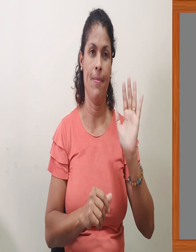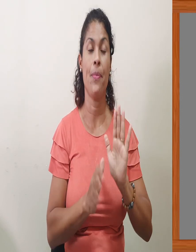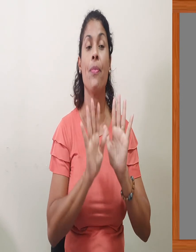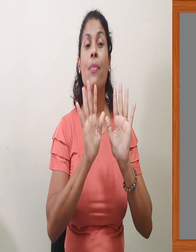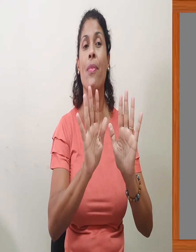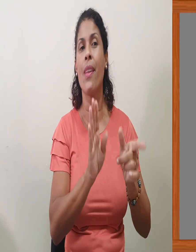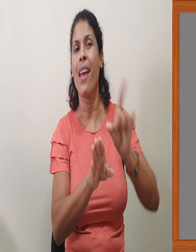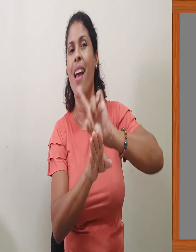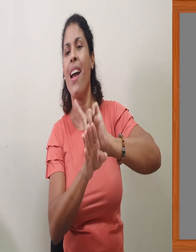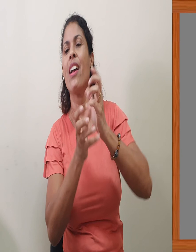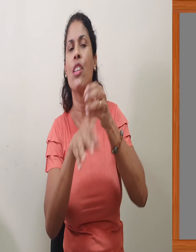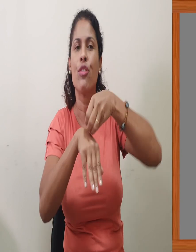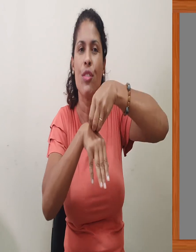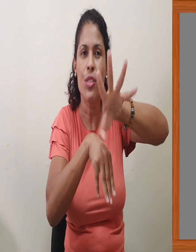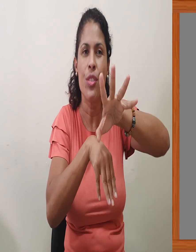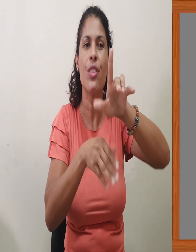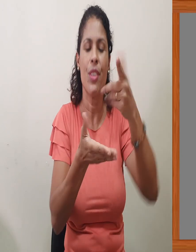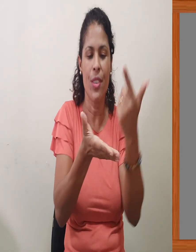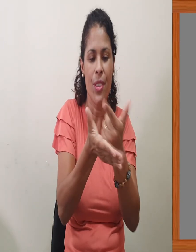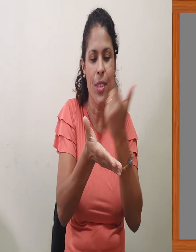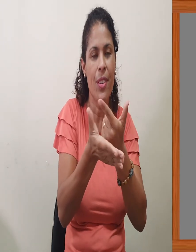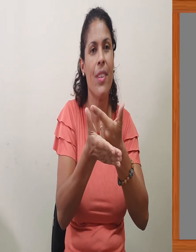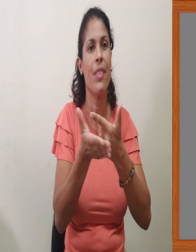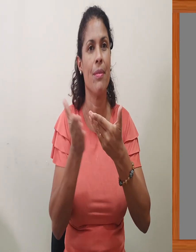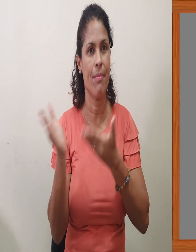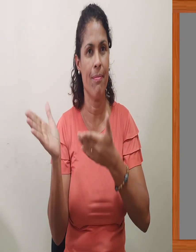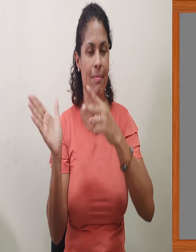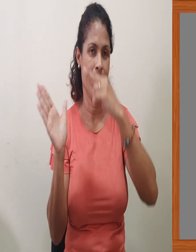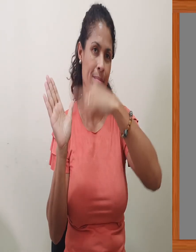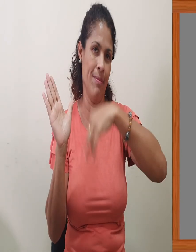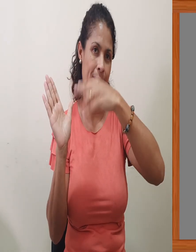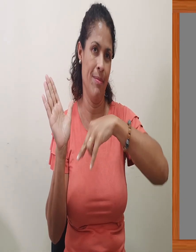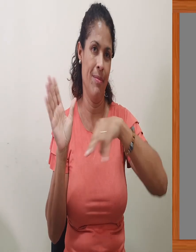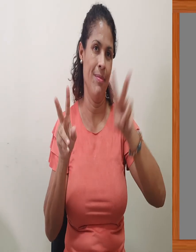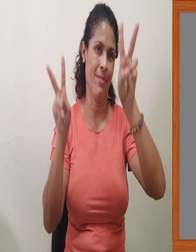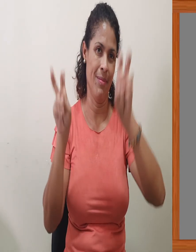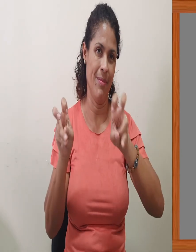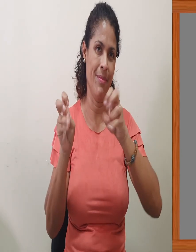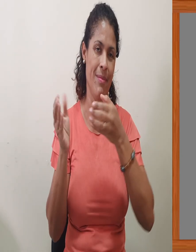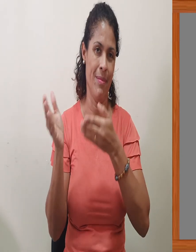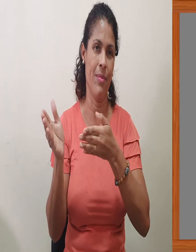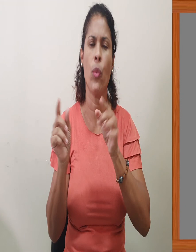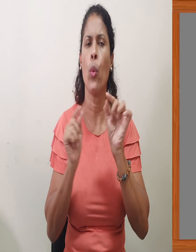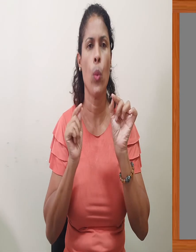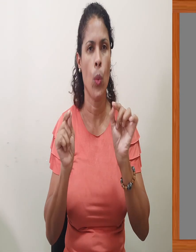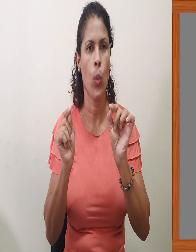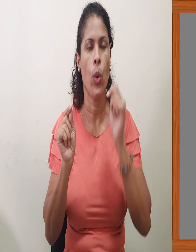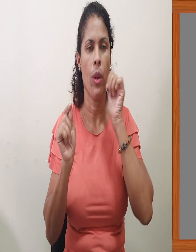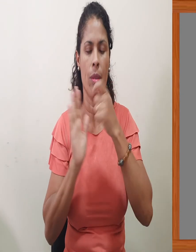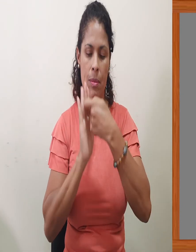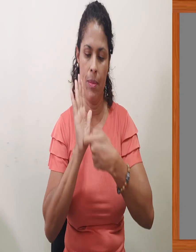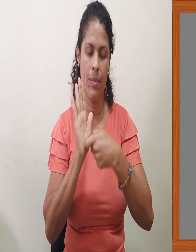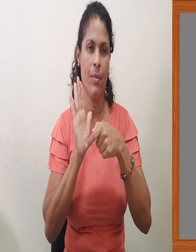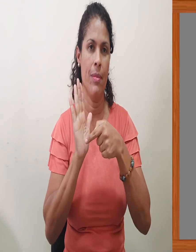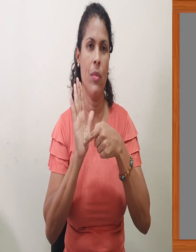Nas próximas aulas, nós vamos ver os fármacos antineoplásicos. Até lá! Mas